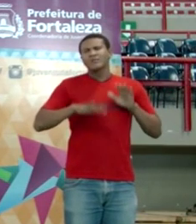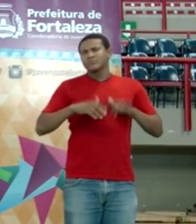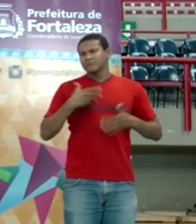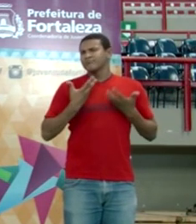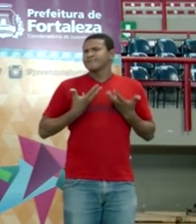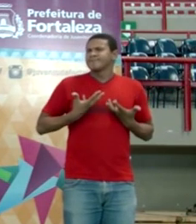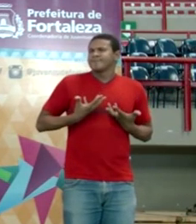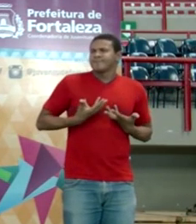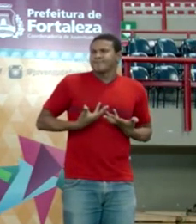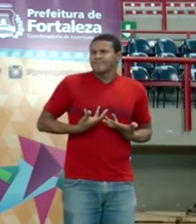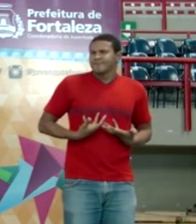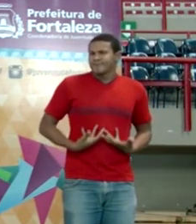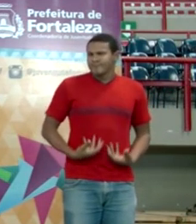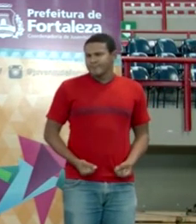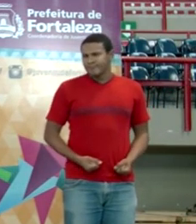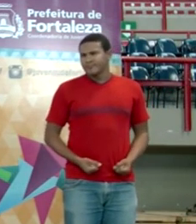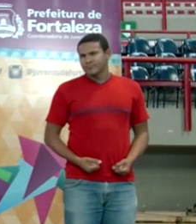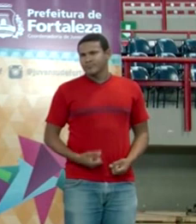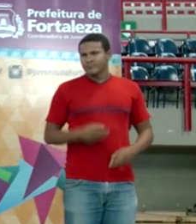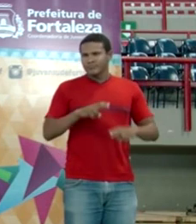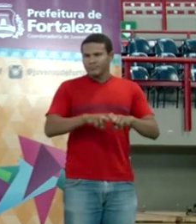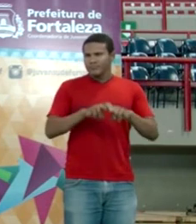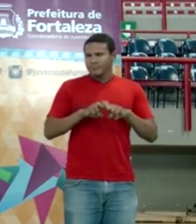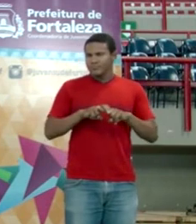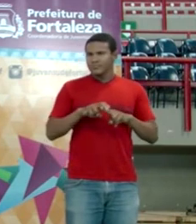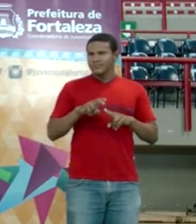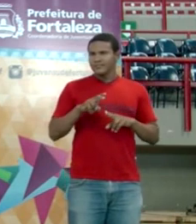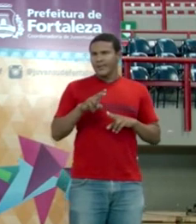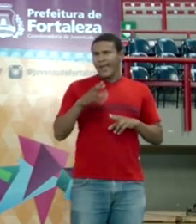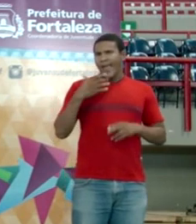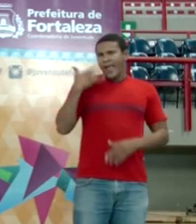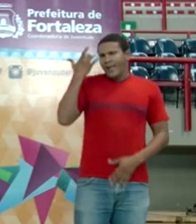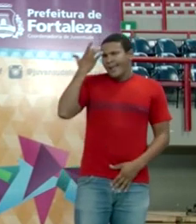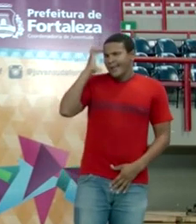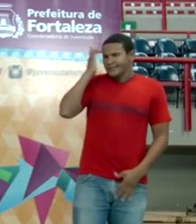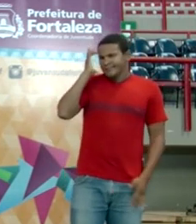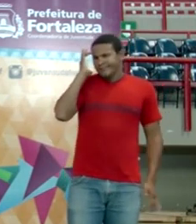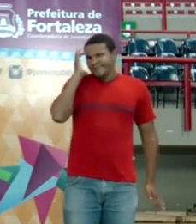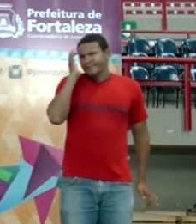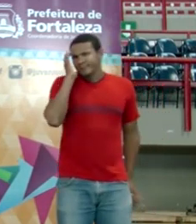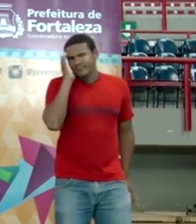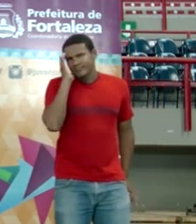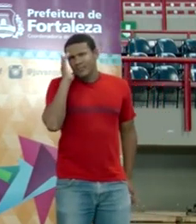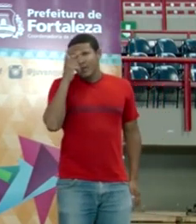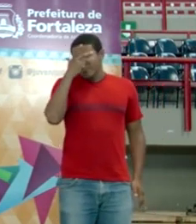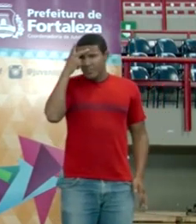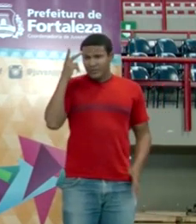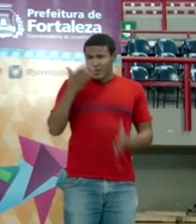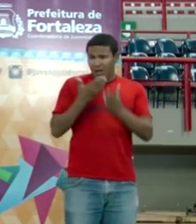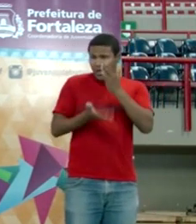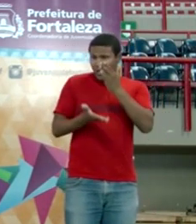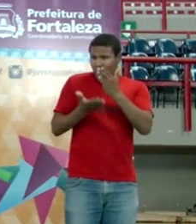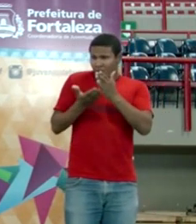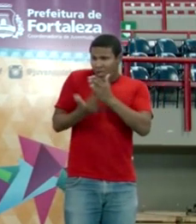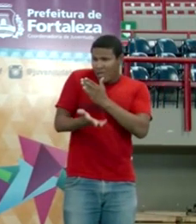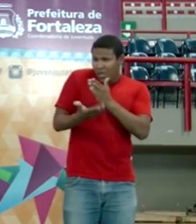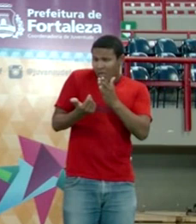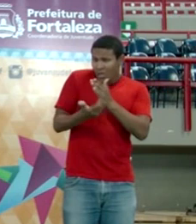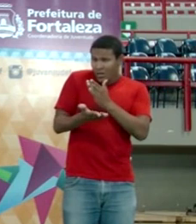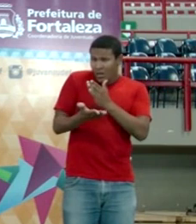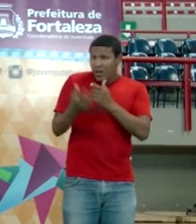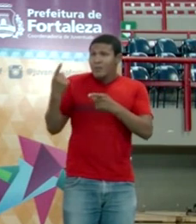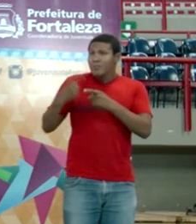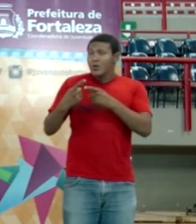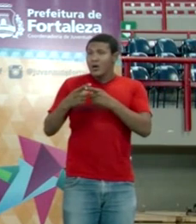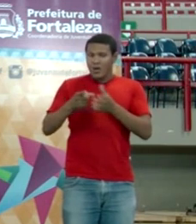a gente já se sente cansado, mas eu acho que as pessoas que fracassam, as pessoas que são derrotadas, é